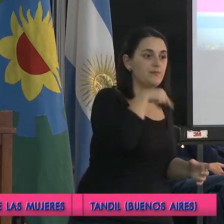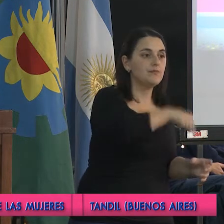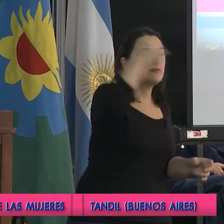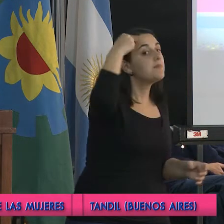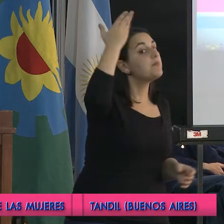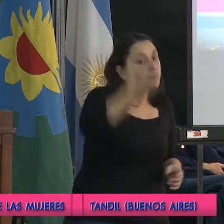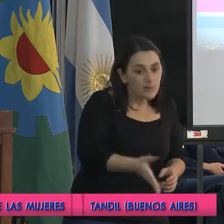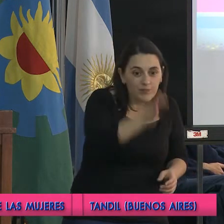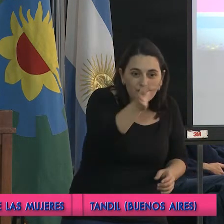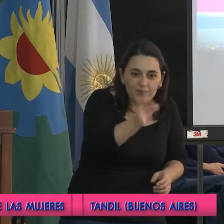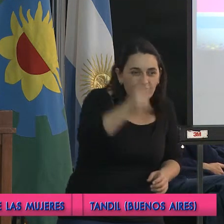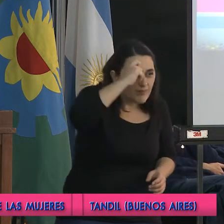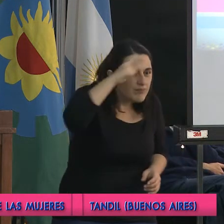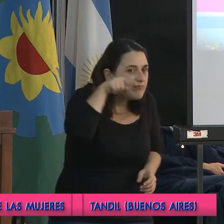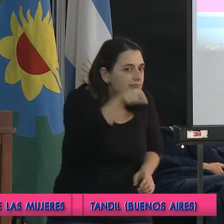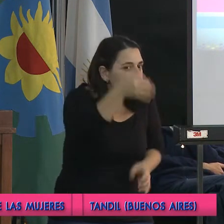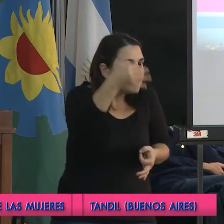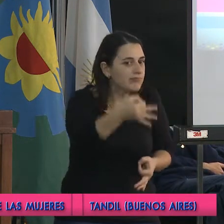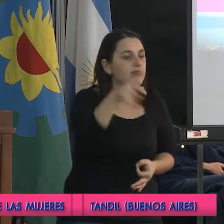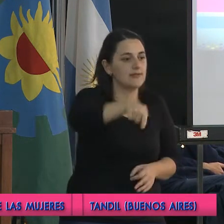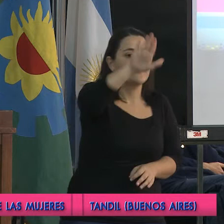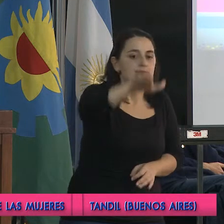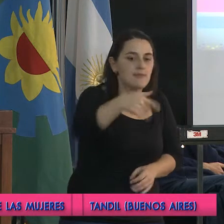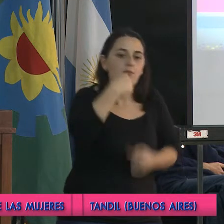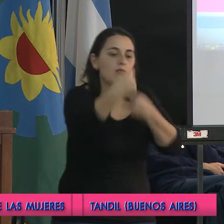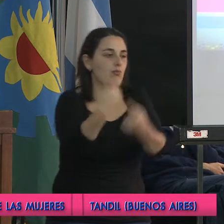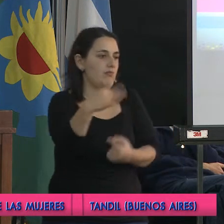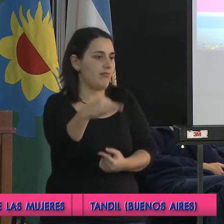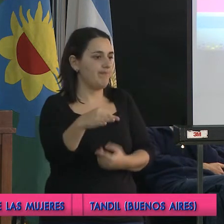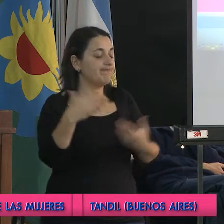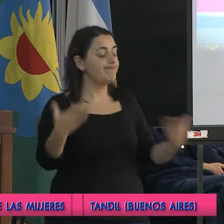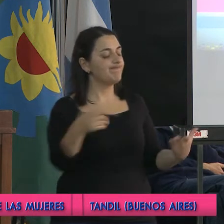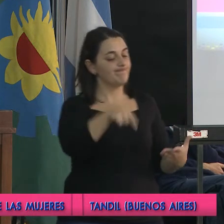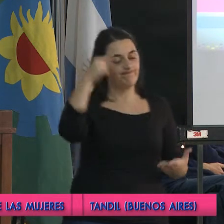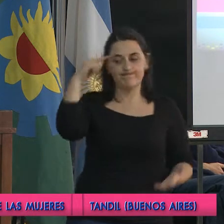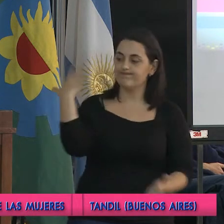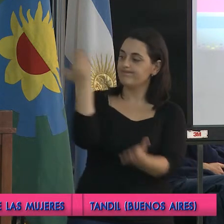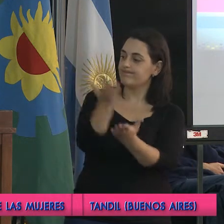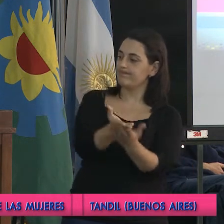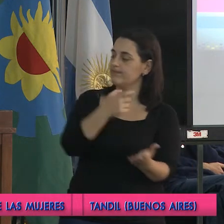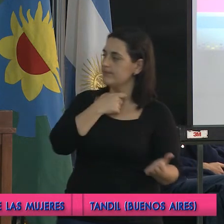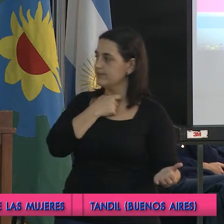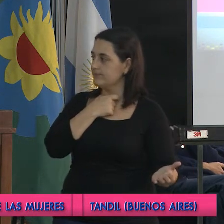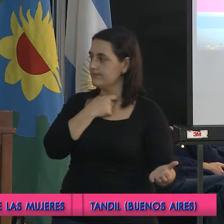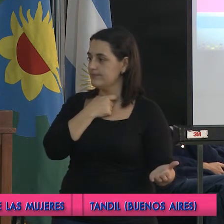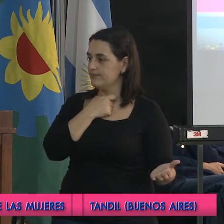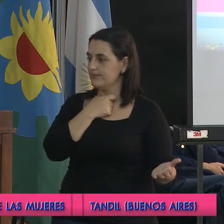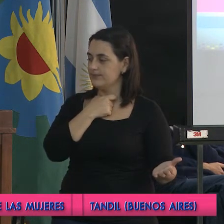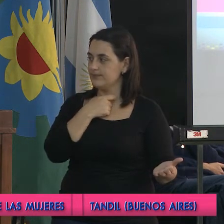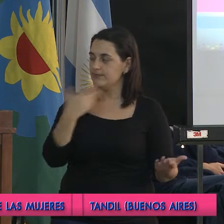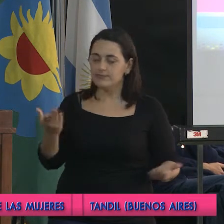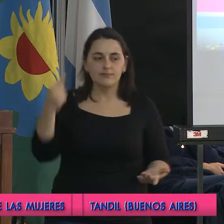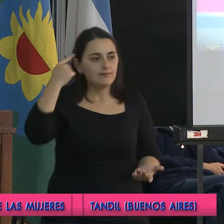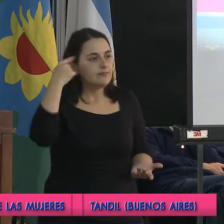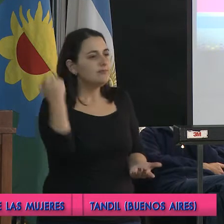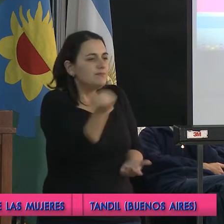saberes específicos. Entonces, me gustaría plantear hoy acá que creo necesario